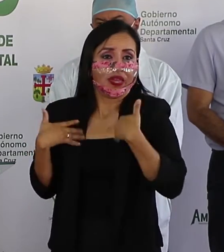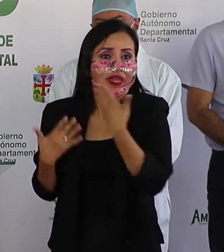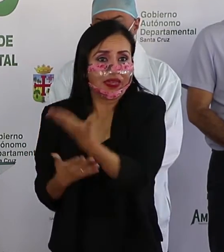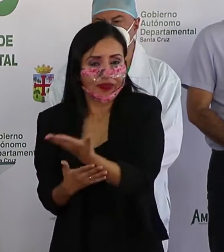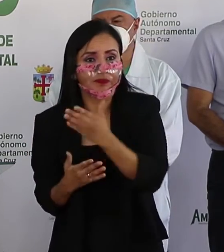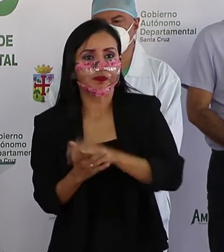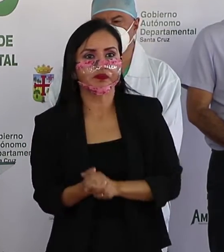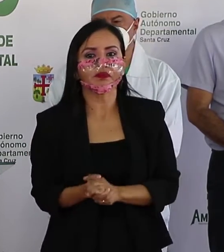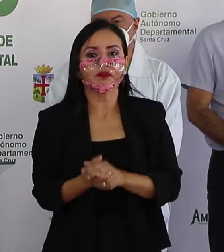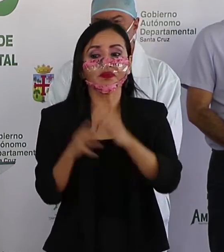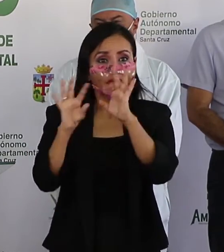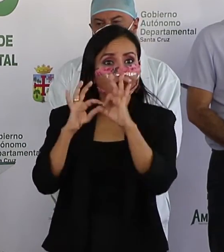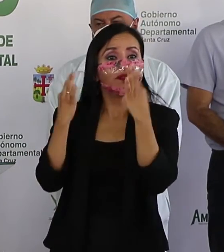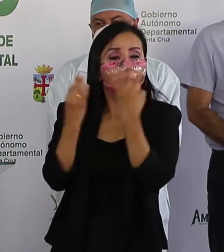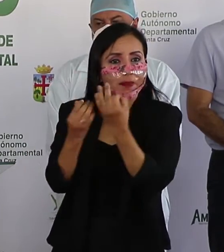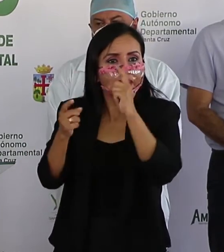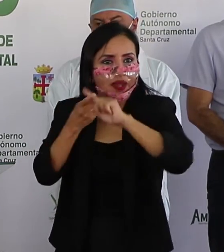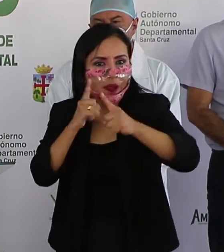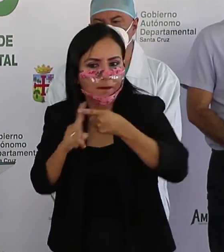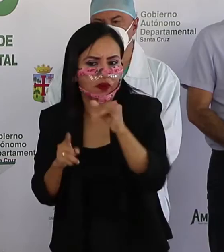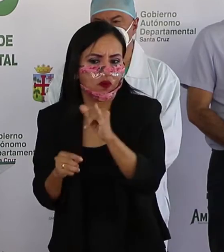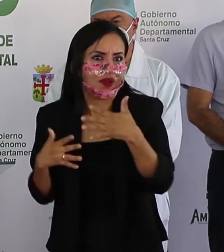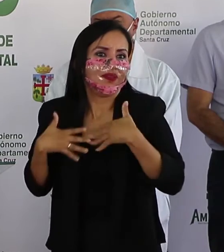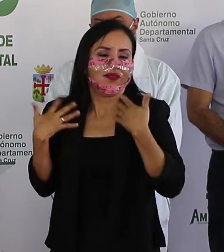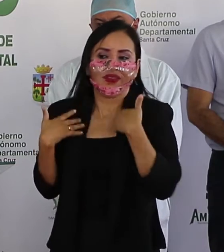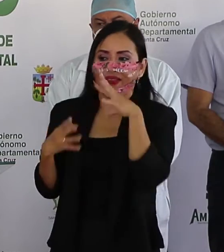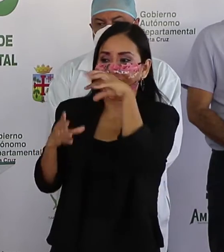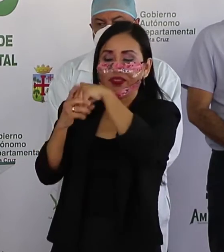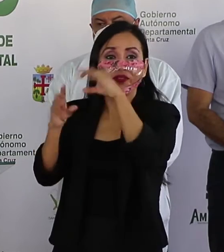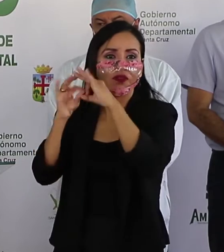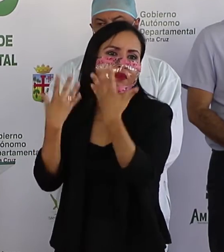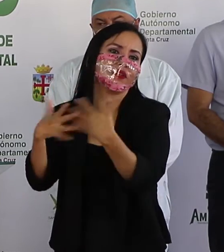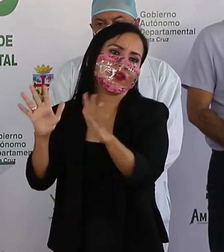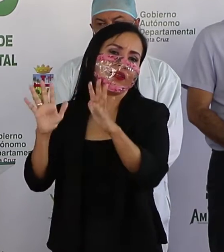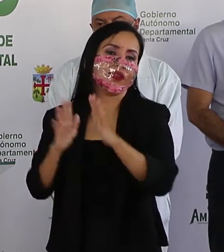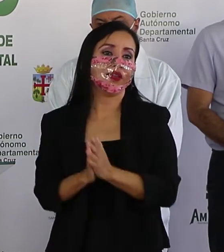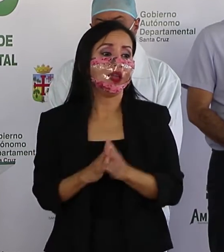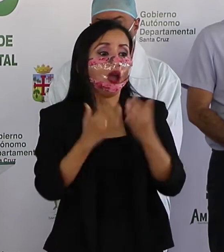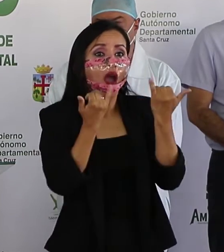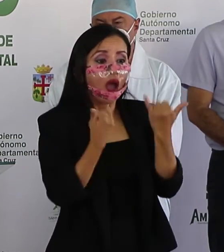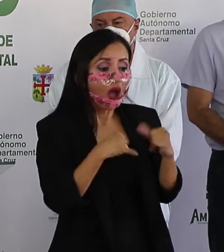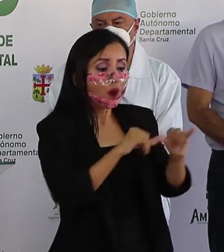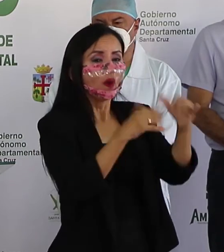muchísimo a los familiares y amigos, todavía mantenemos